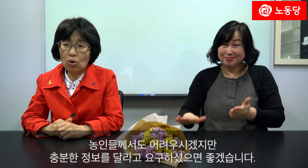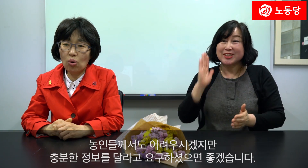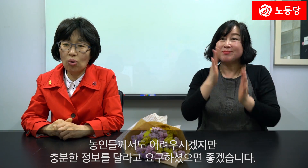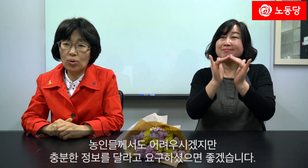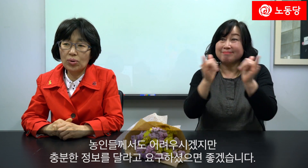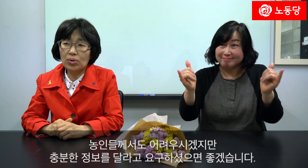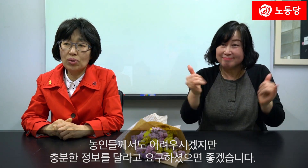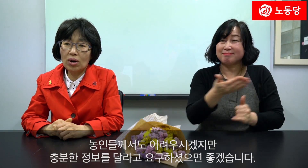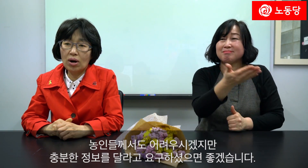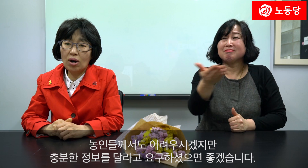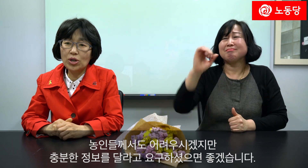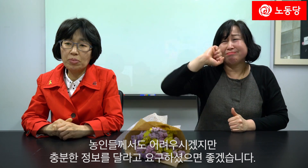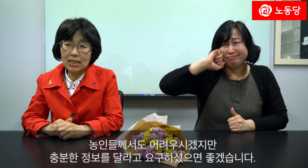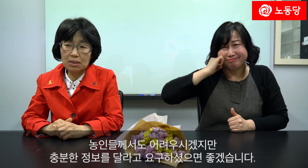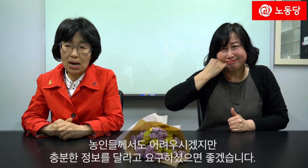농인들께서도